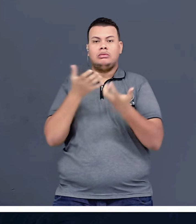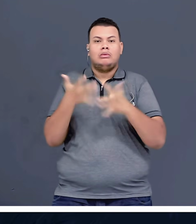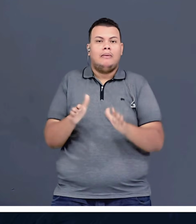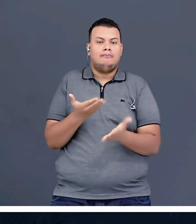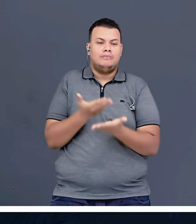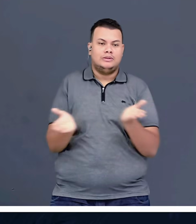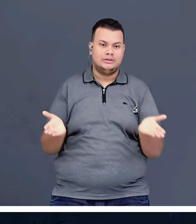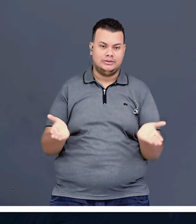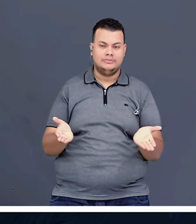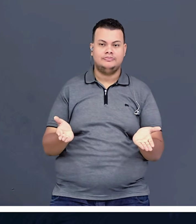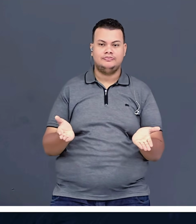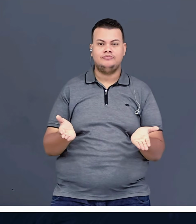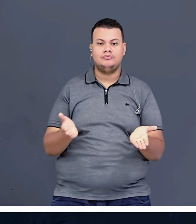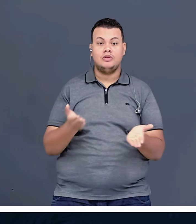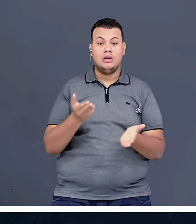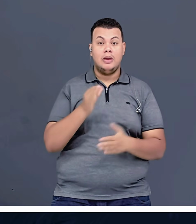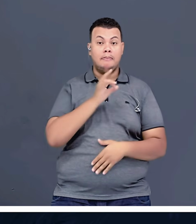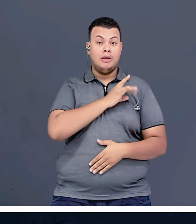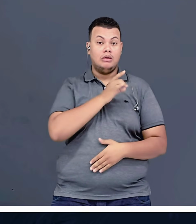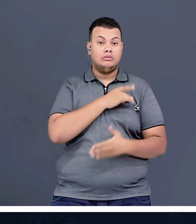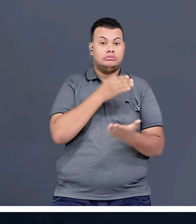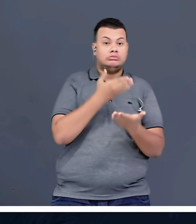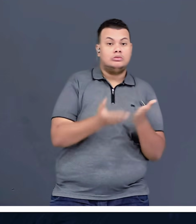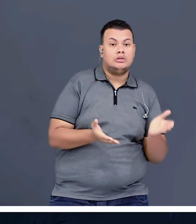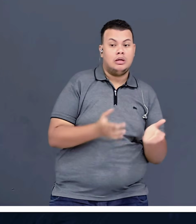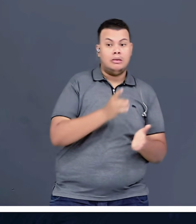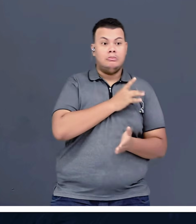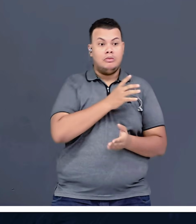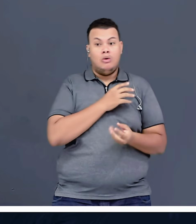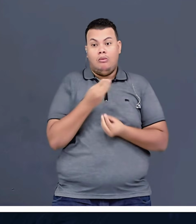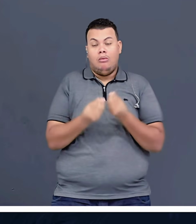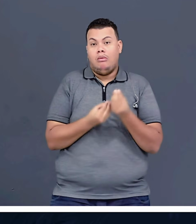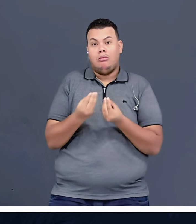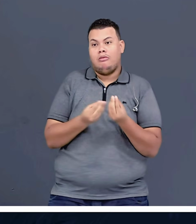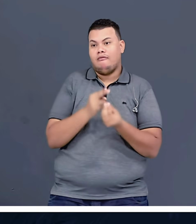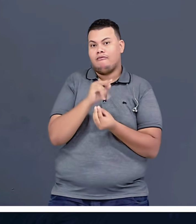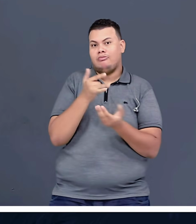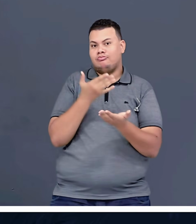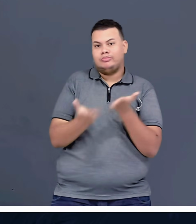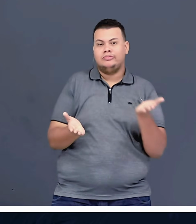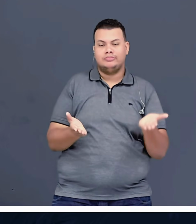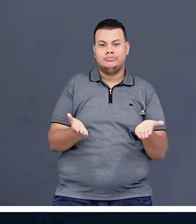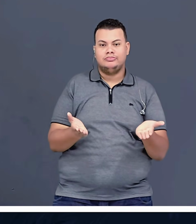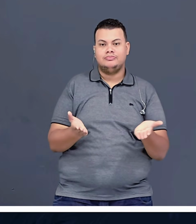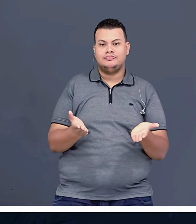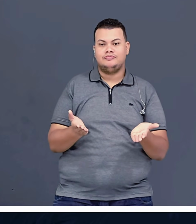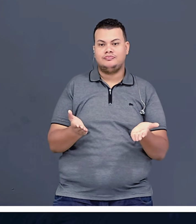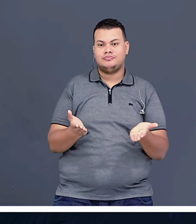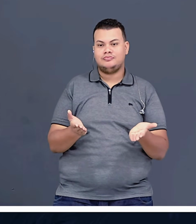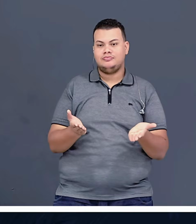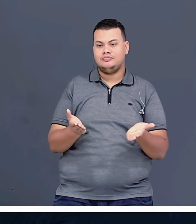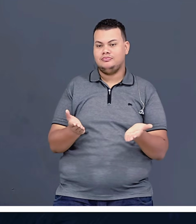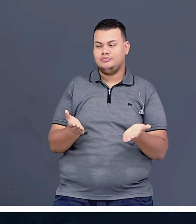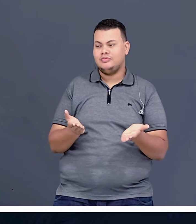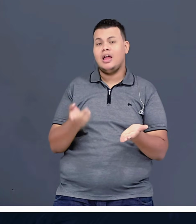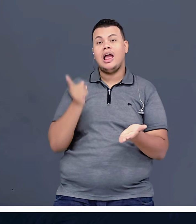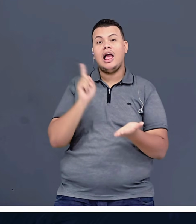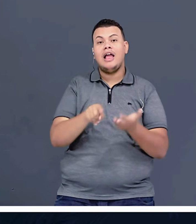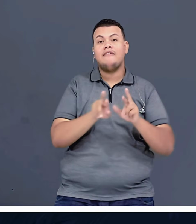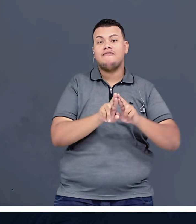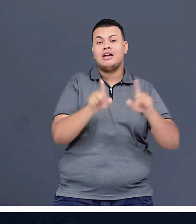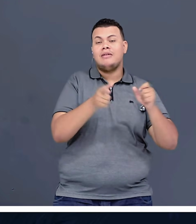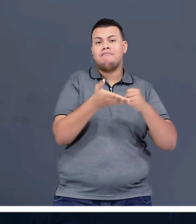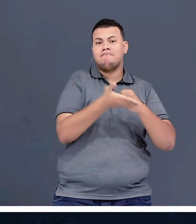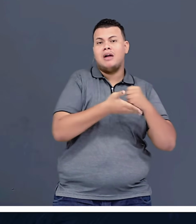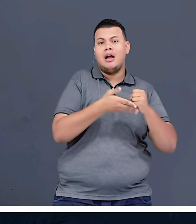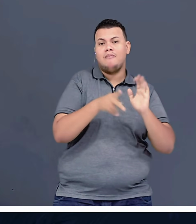perder, o medo de não dar certo, o medo de não conseguir. Essa é a diferença